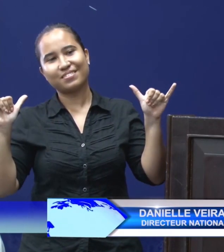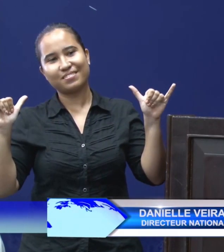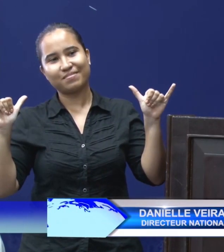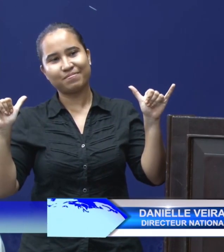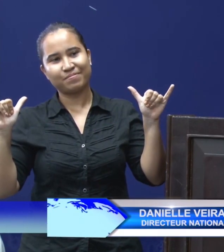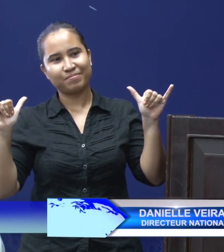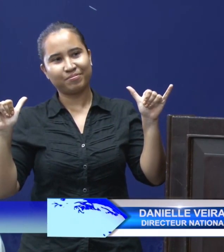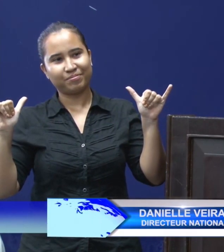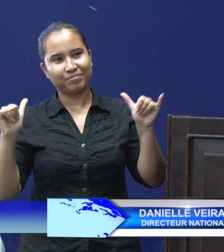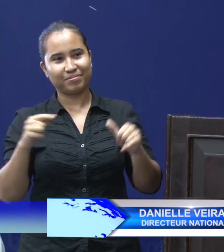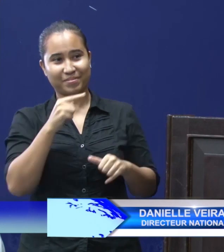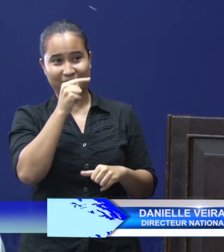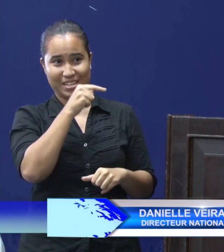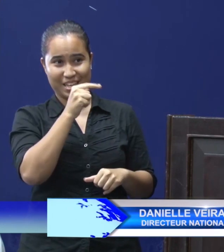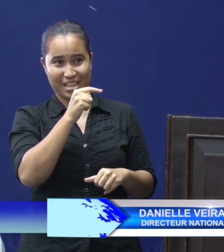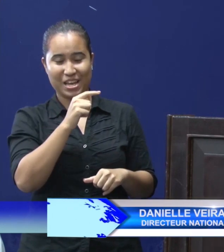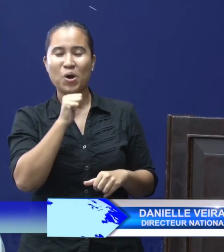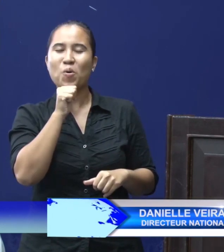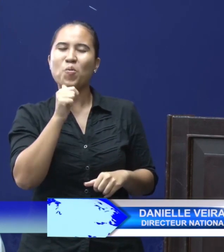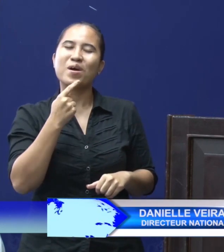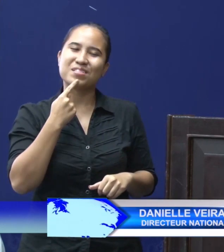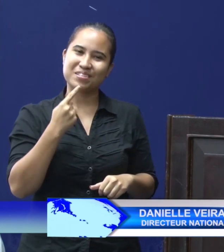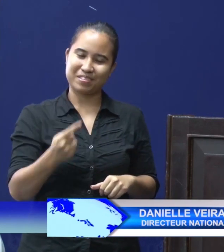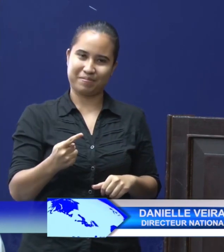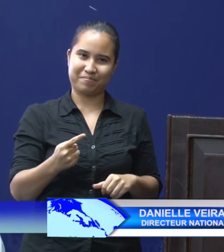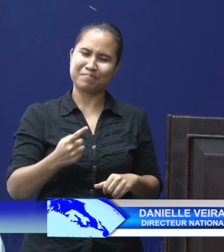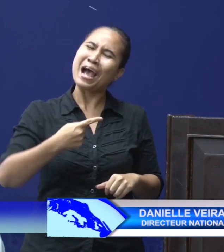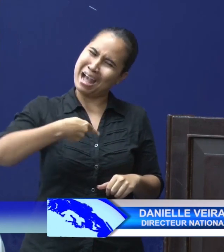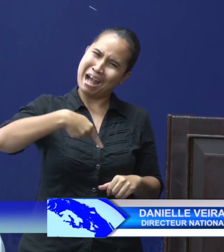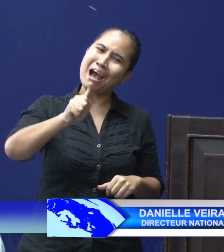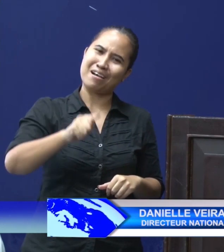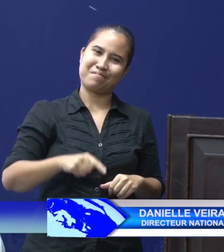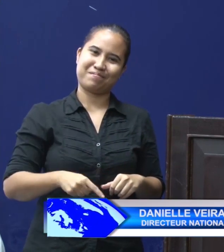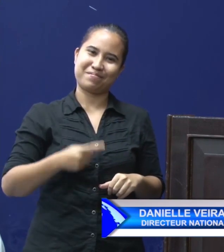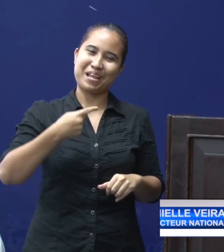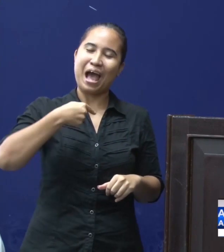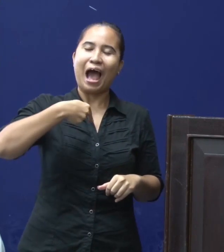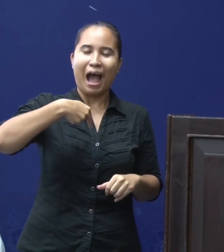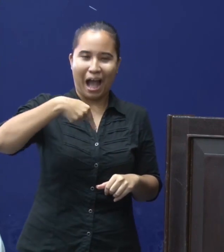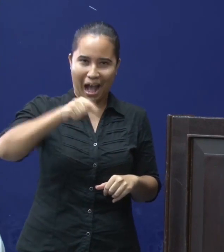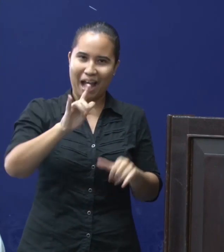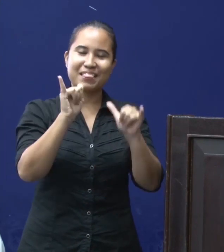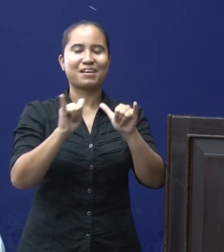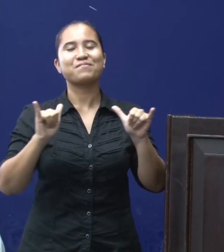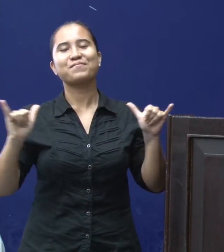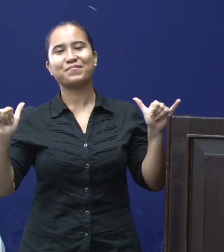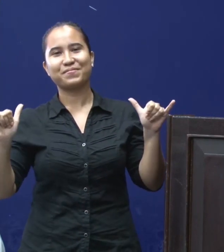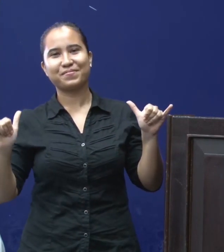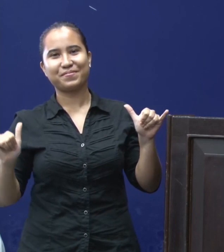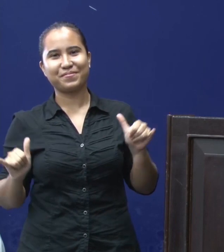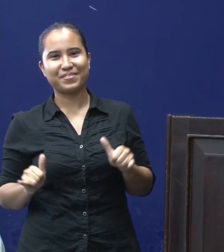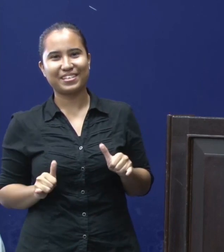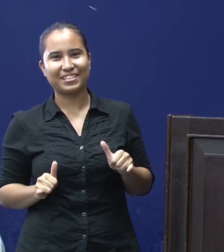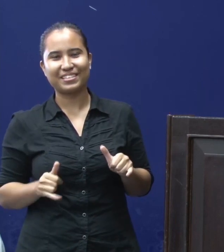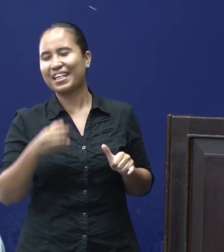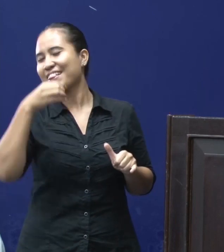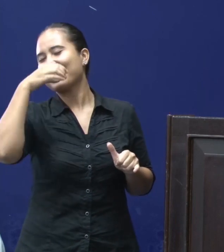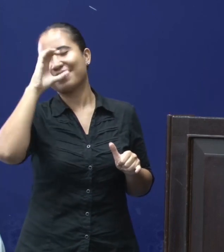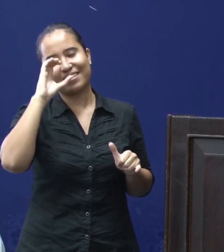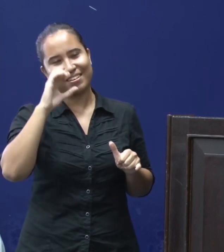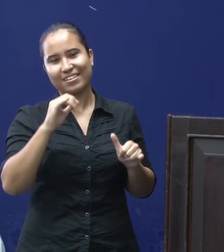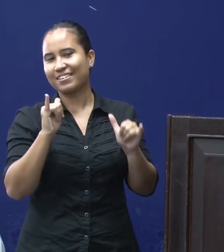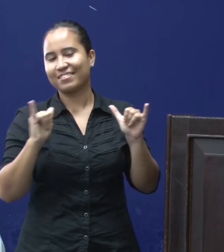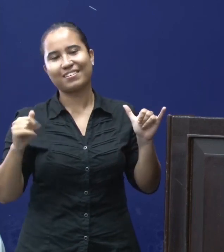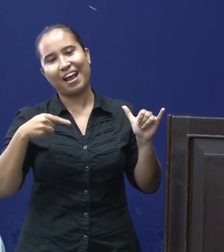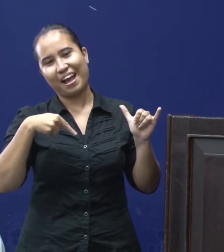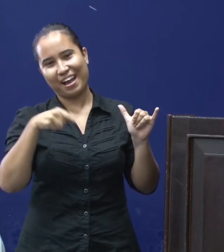Mensen, zal ik u wat vertellen? Ga naar die tequila party. Ik kan go. Spamma presi. Ik kan